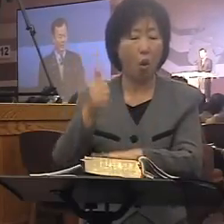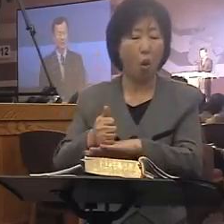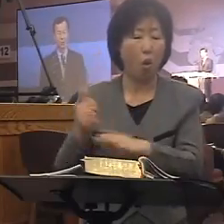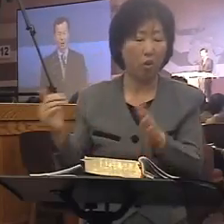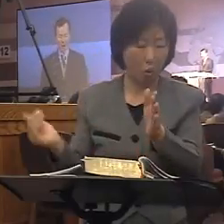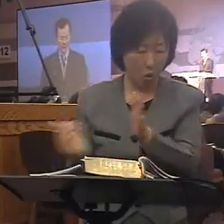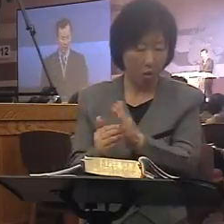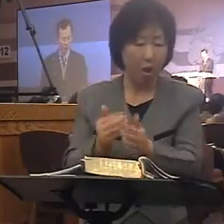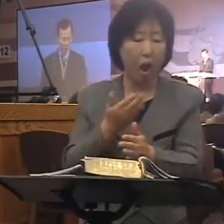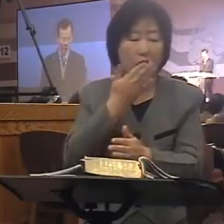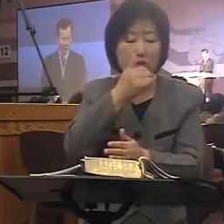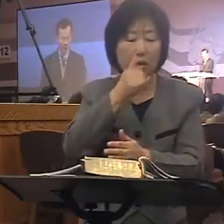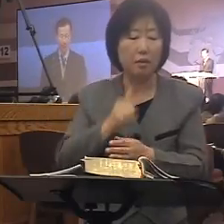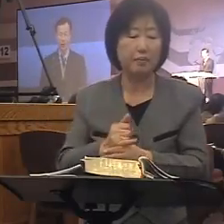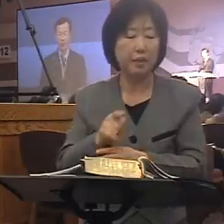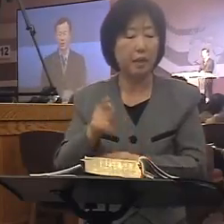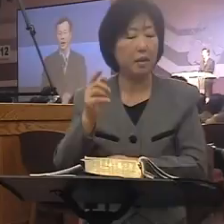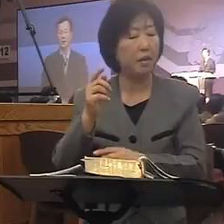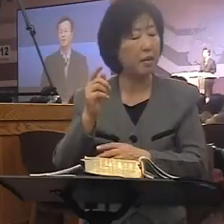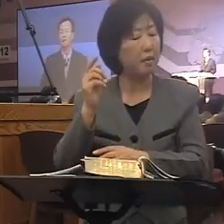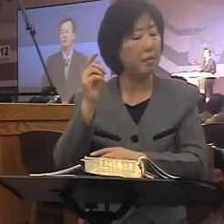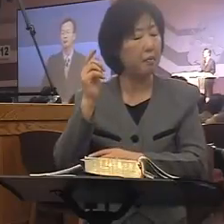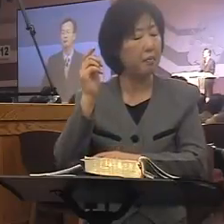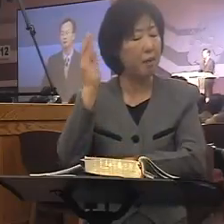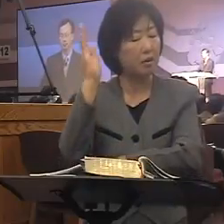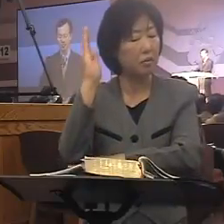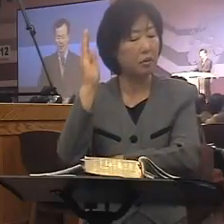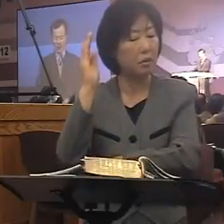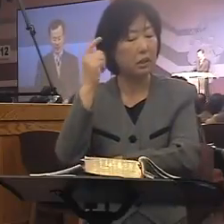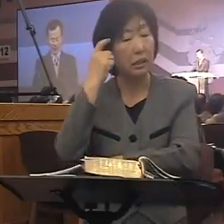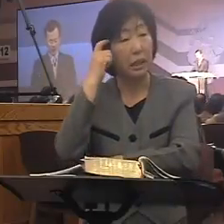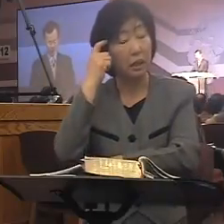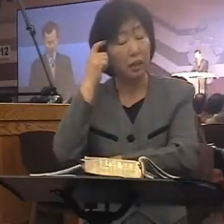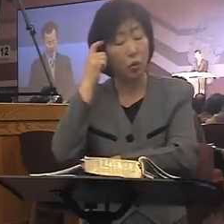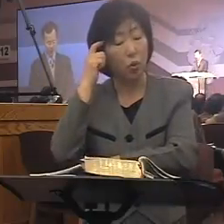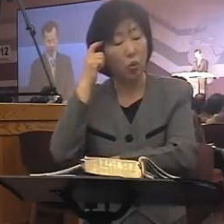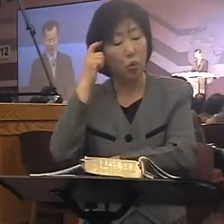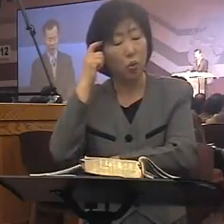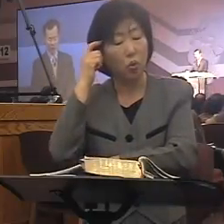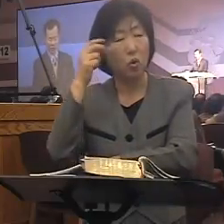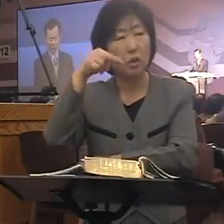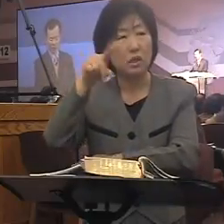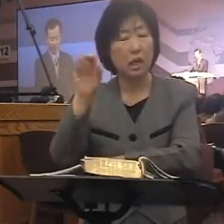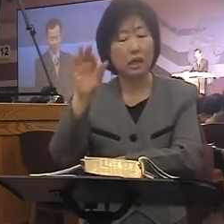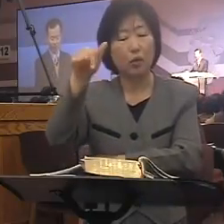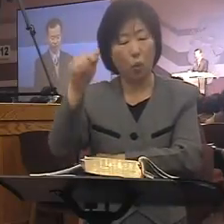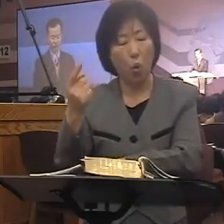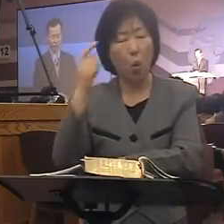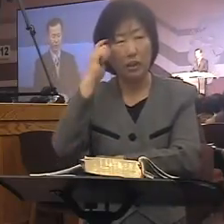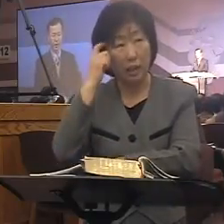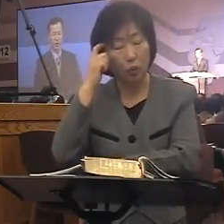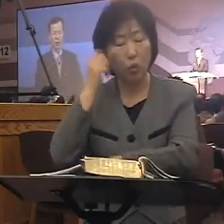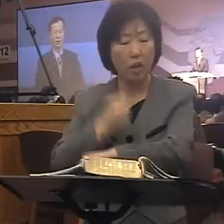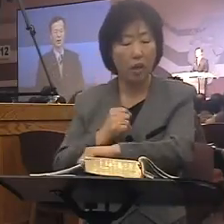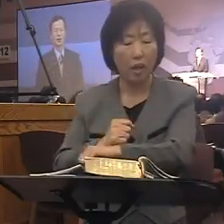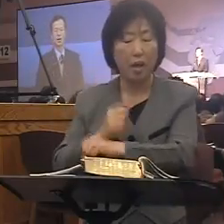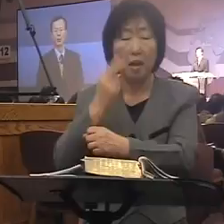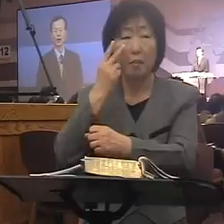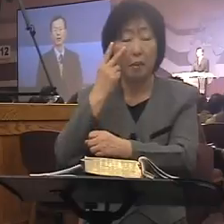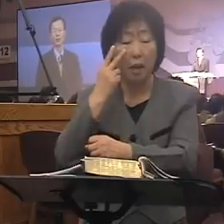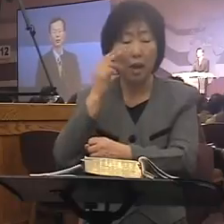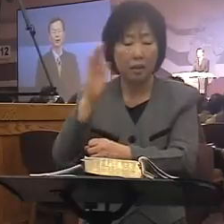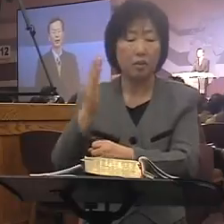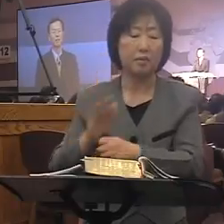그래서 이 말씀을 우리가 상고해 봐야 되는 거예요. 우리가 여러분 믿음 생활하면서 우리가